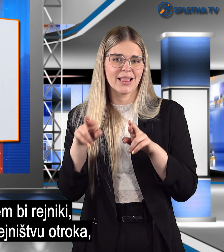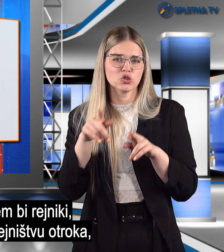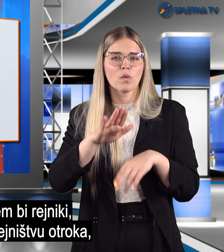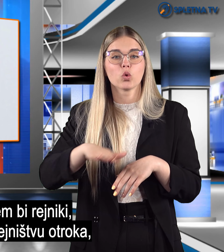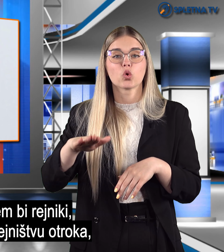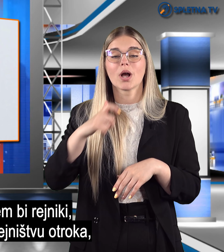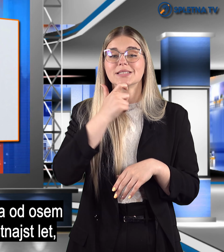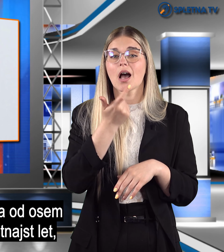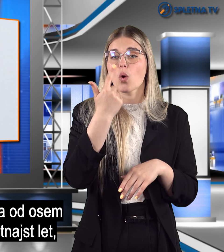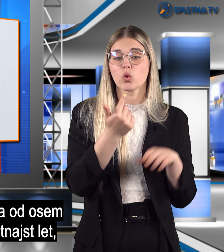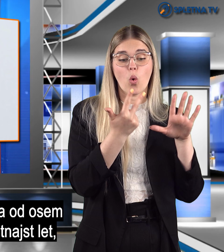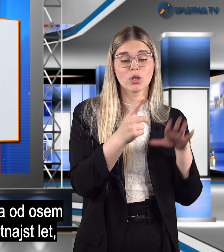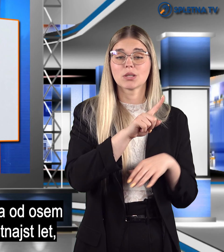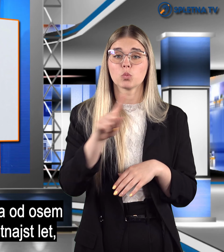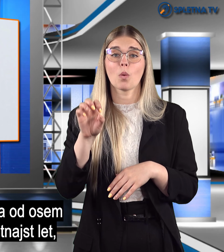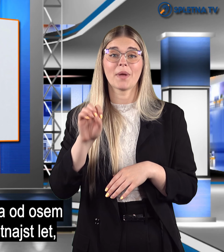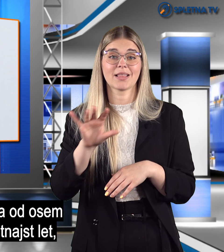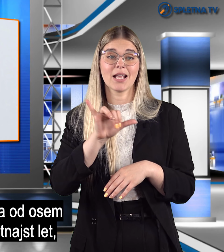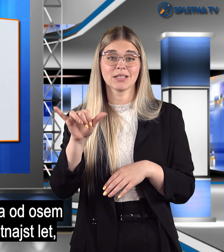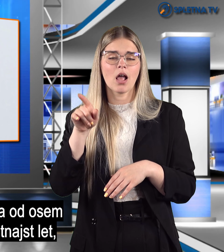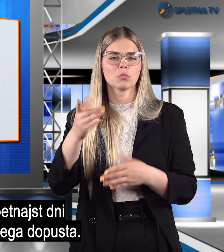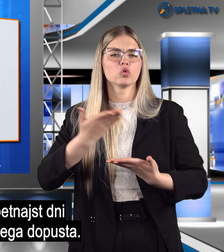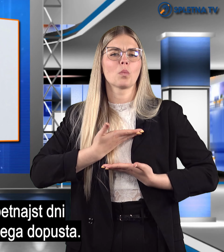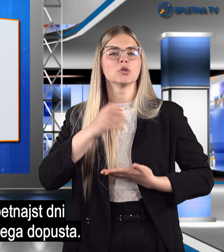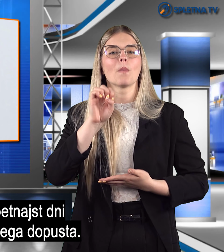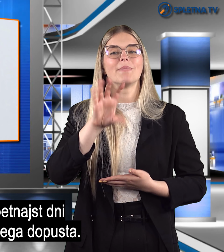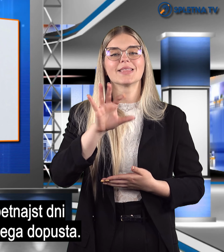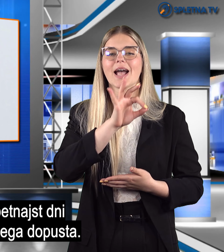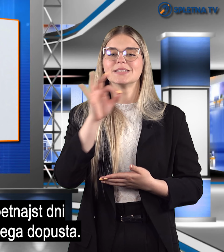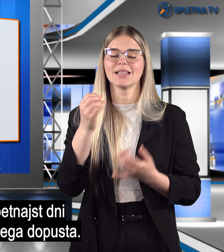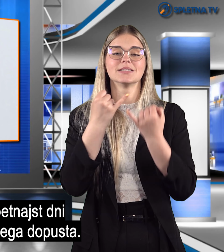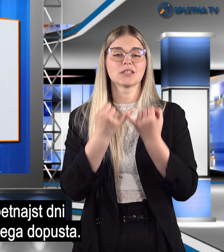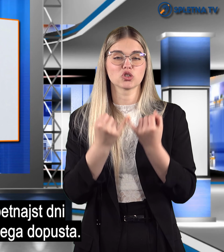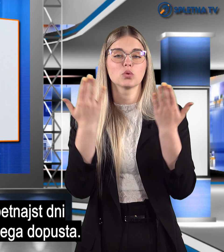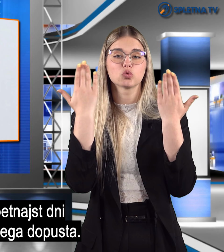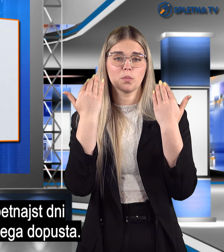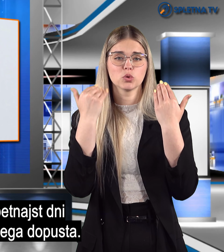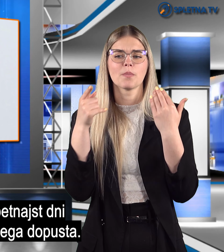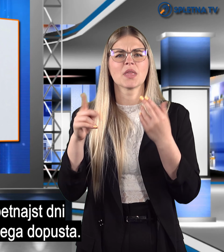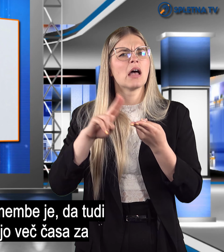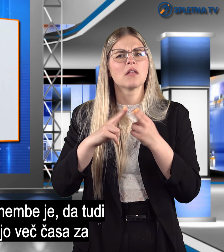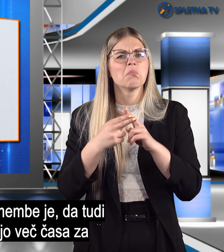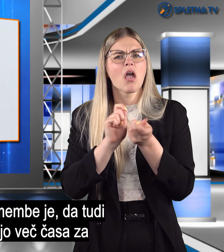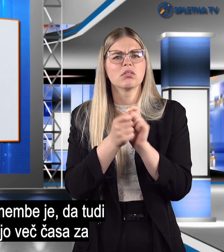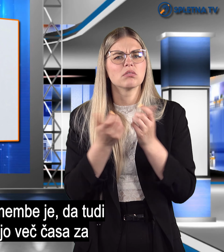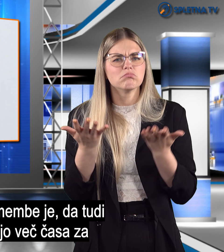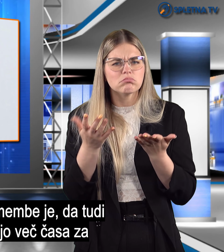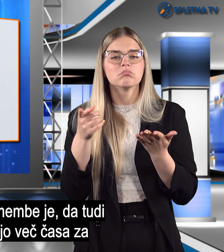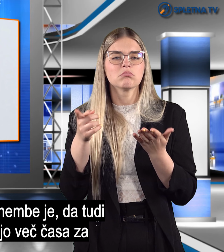od 8 do 15 let, dobili 15 dni starševskega dopusta. Namen spremembe je, da